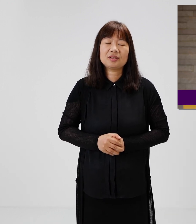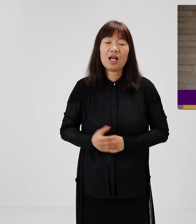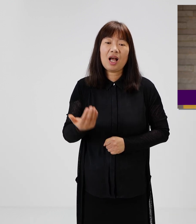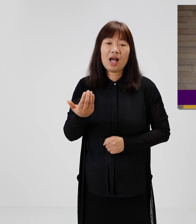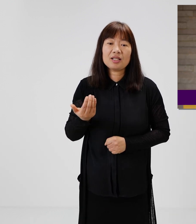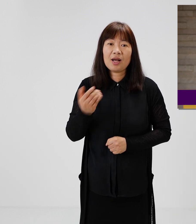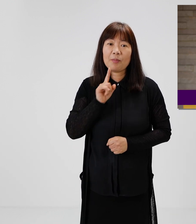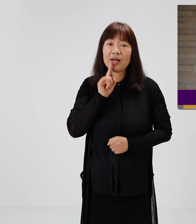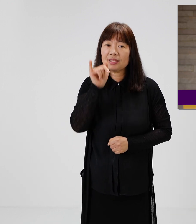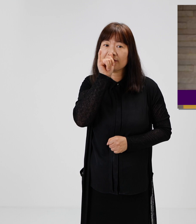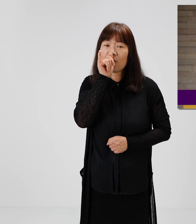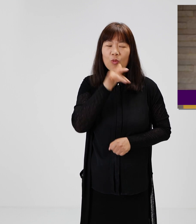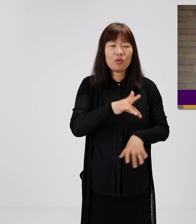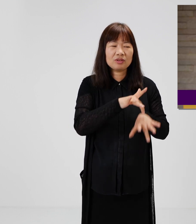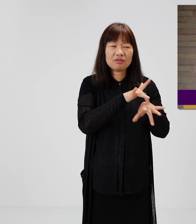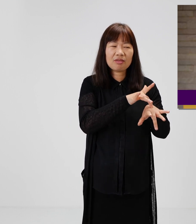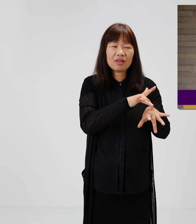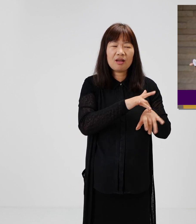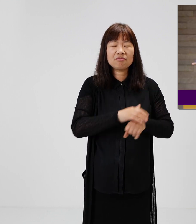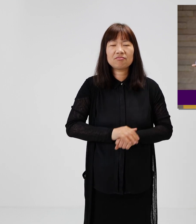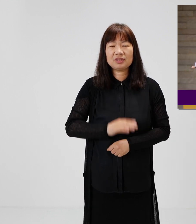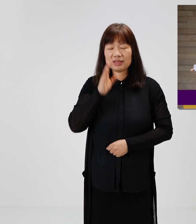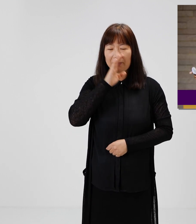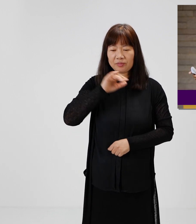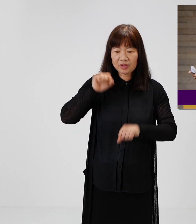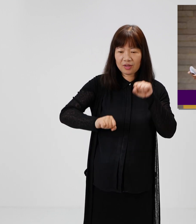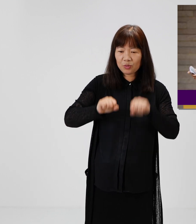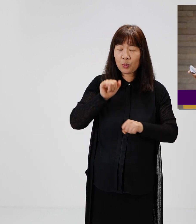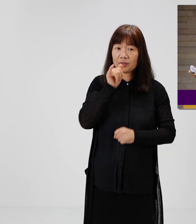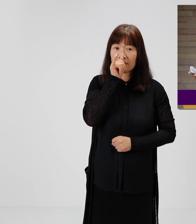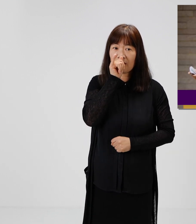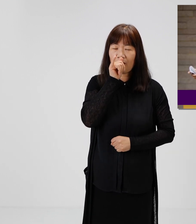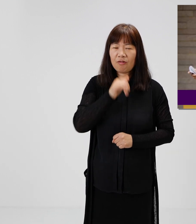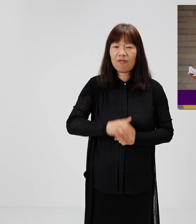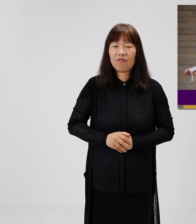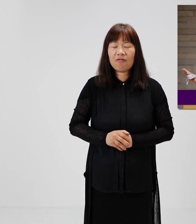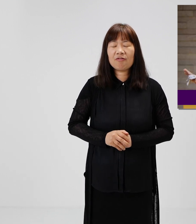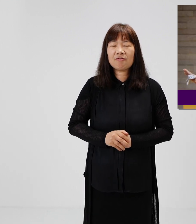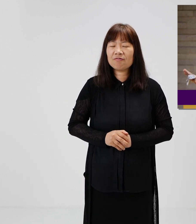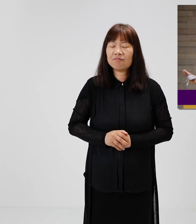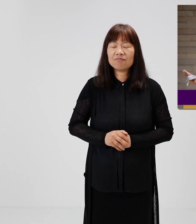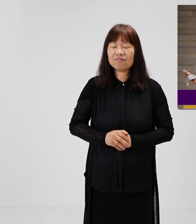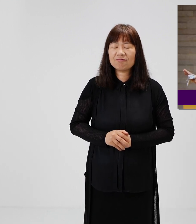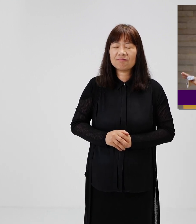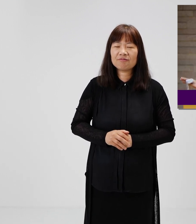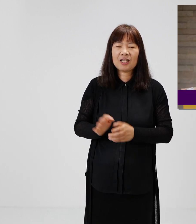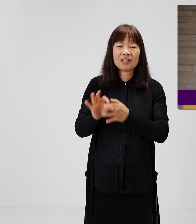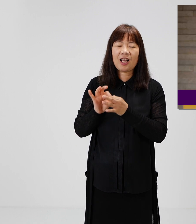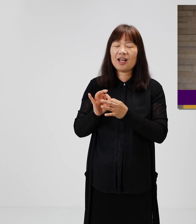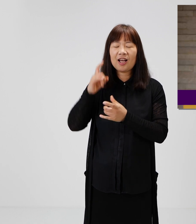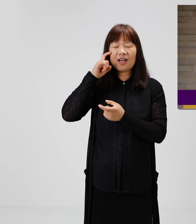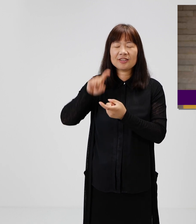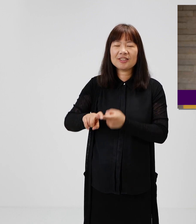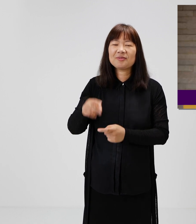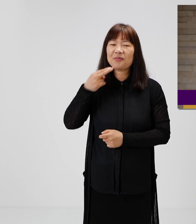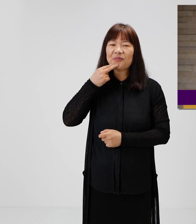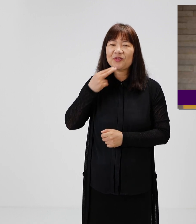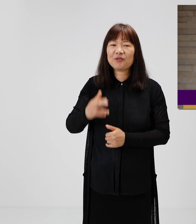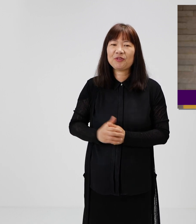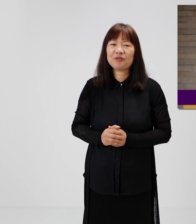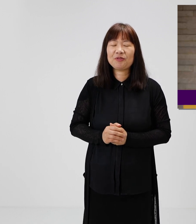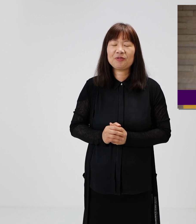아까도 말씀을 드렸죠. 사탄은 못된 짓 하고 악한 일 하는 그쪽에는 관심도 안